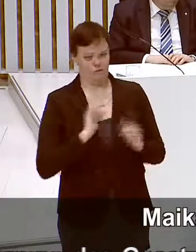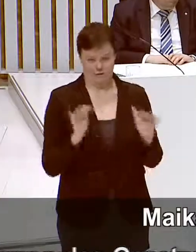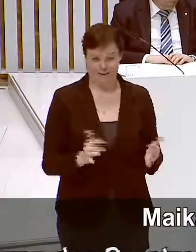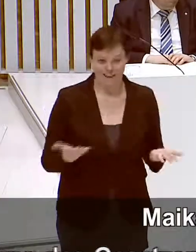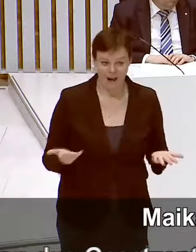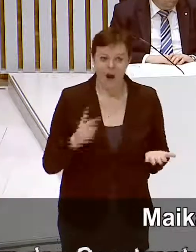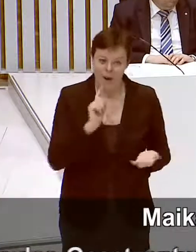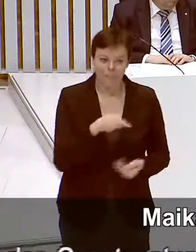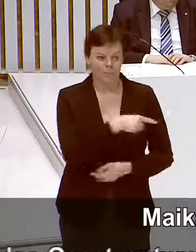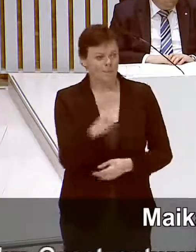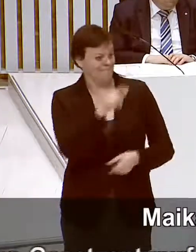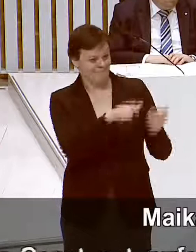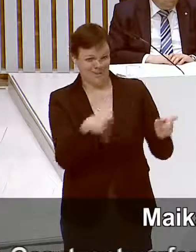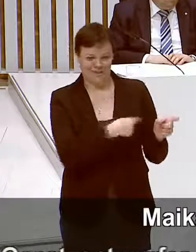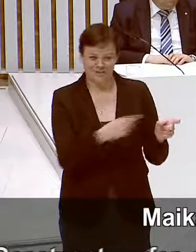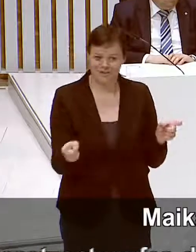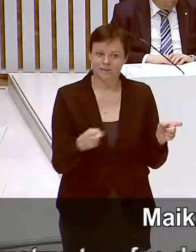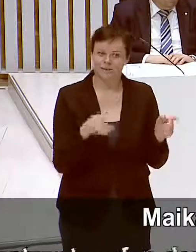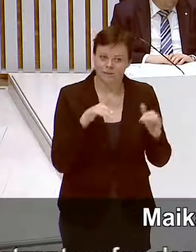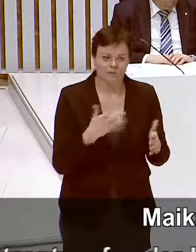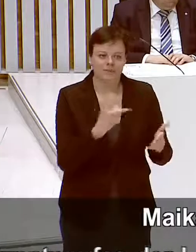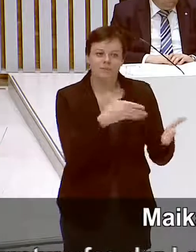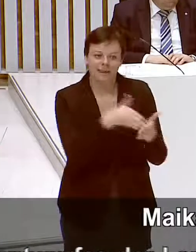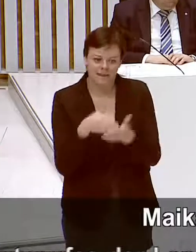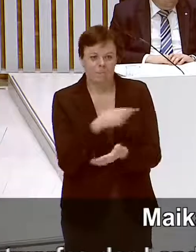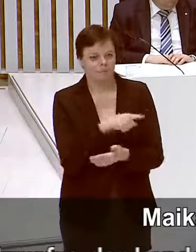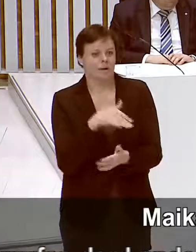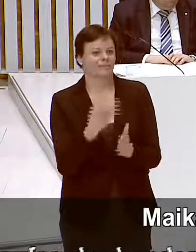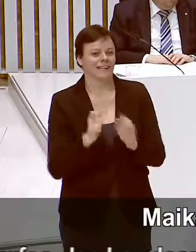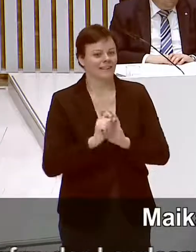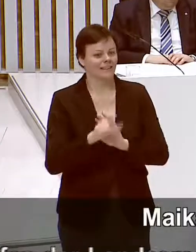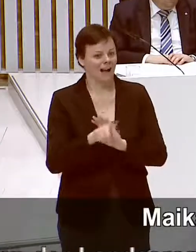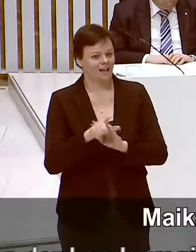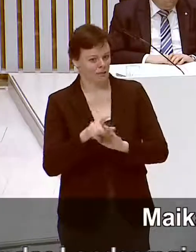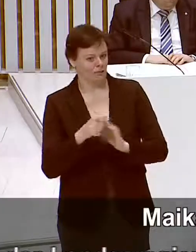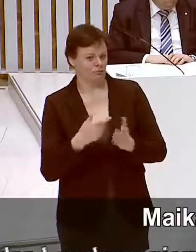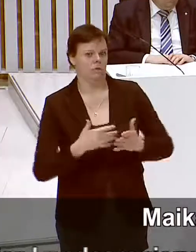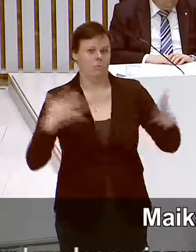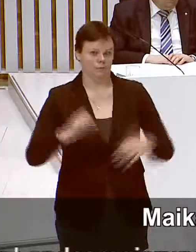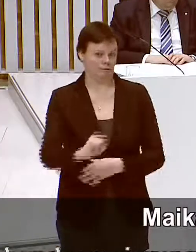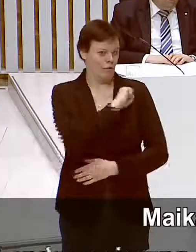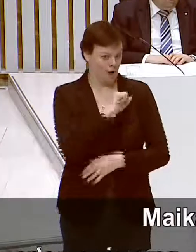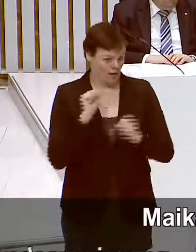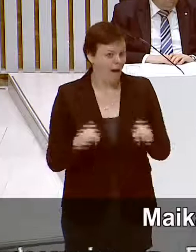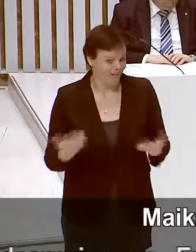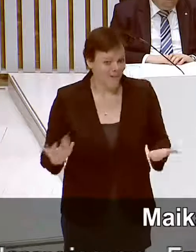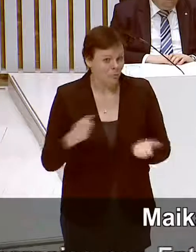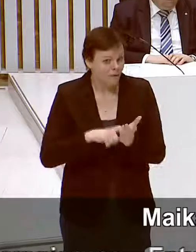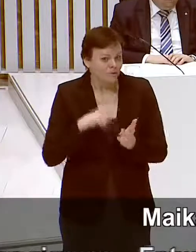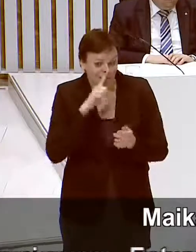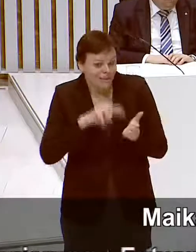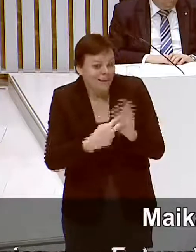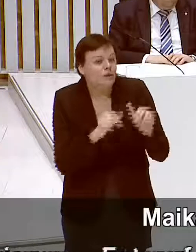Menschen mit Behinderung kann die Digitalisierung große Vorteile bringen, wenn denn die technischen Möglichkeiten